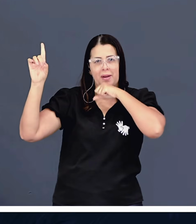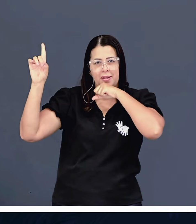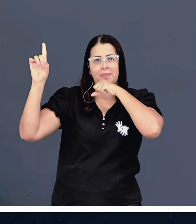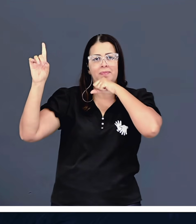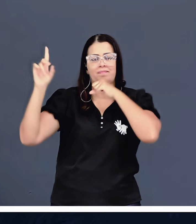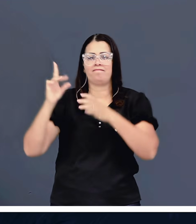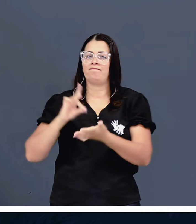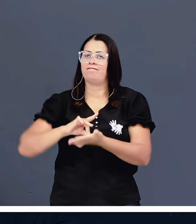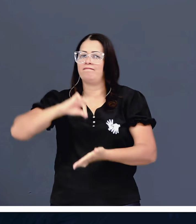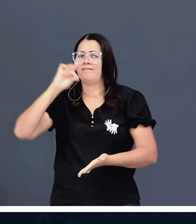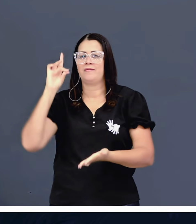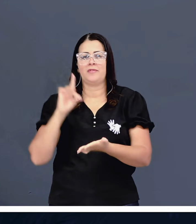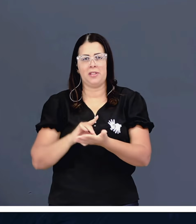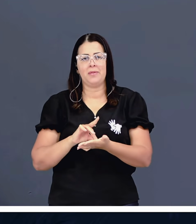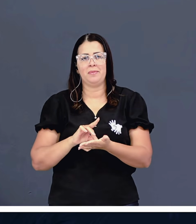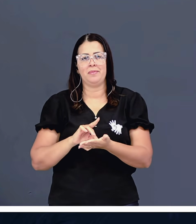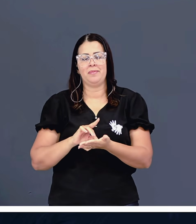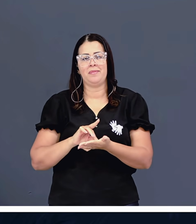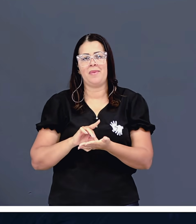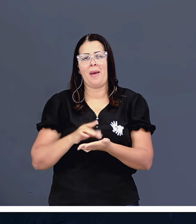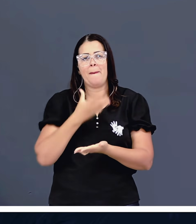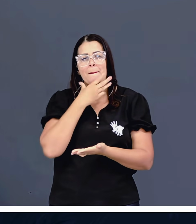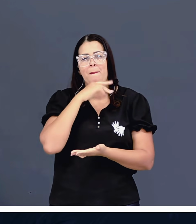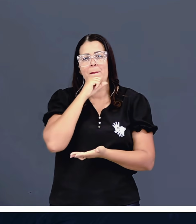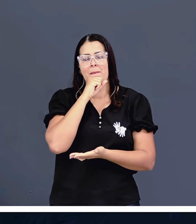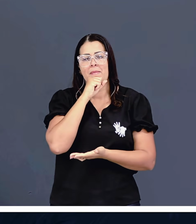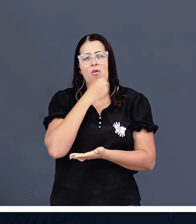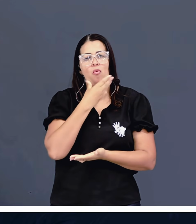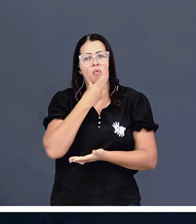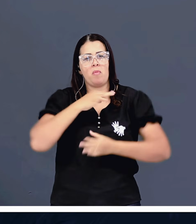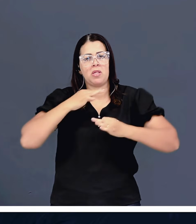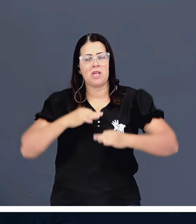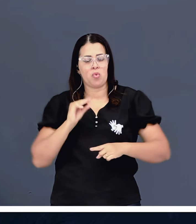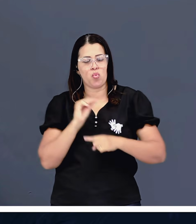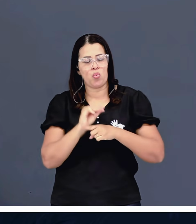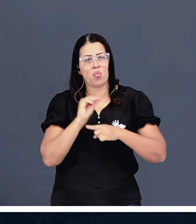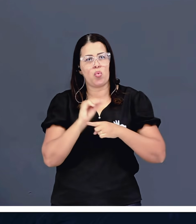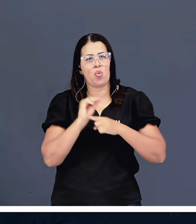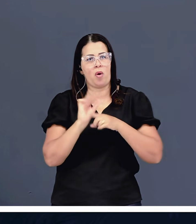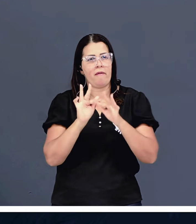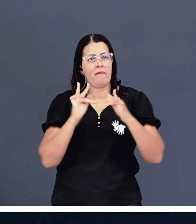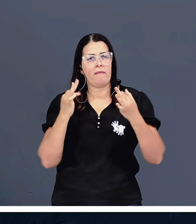E como de fato o meu pai foi um homem para sustentar a família.